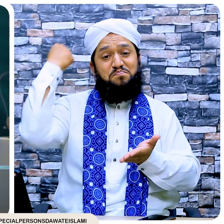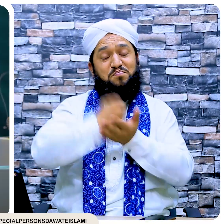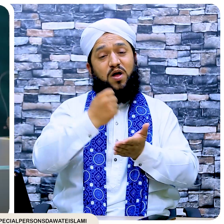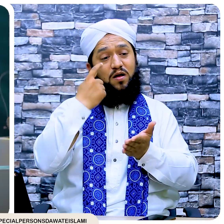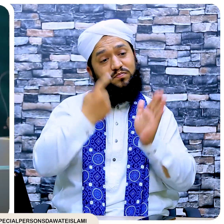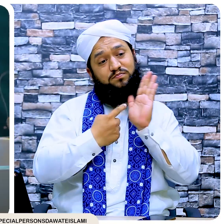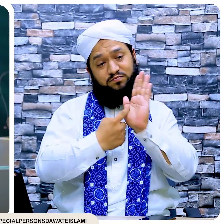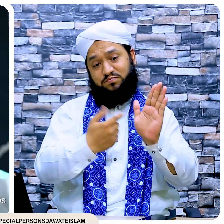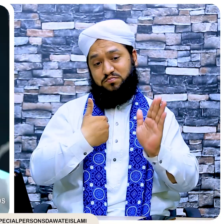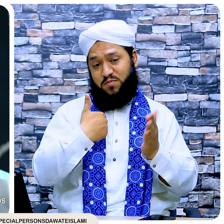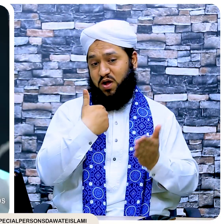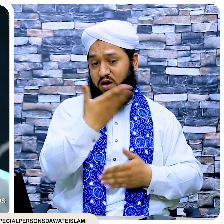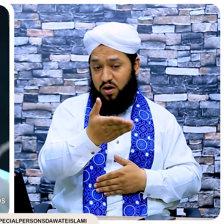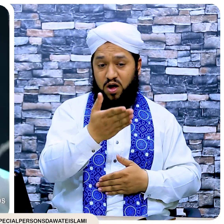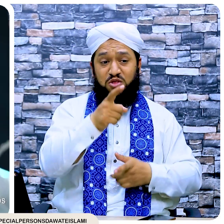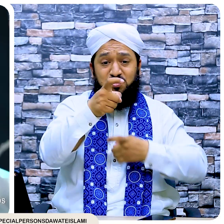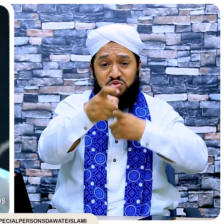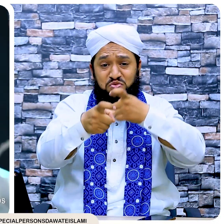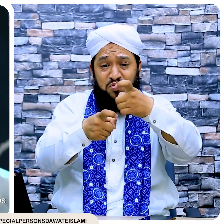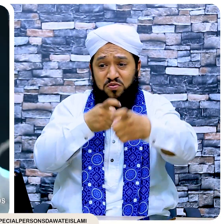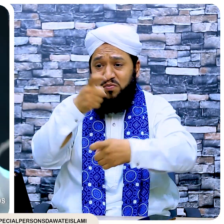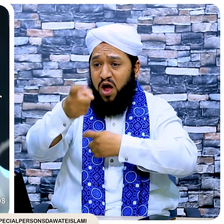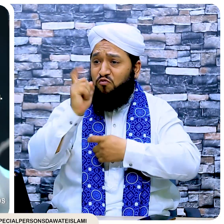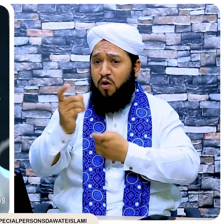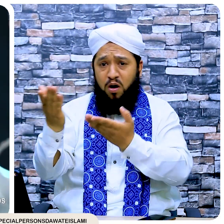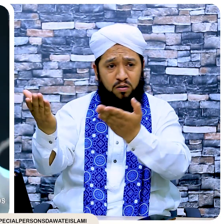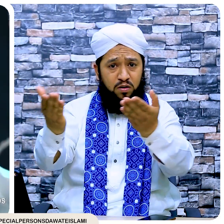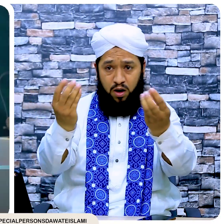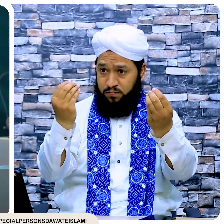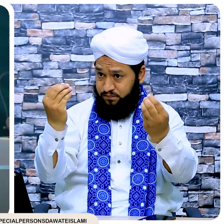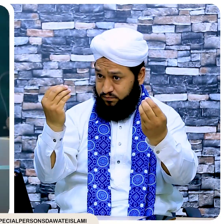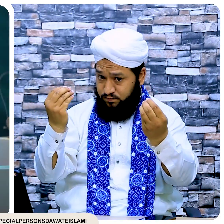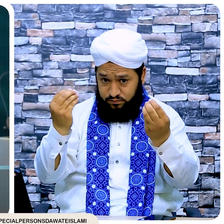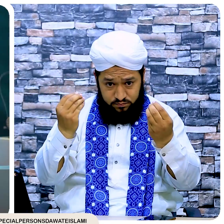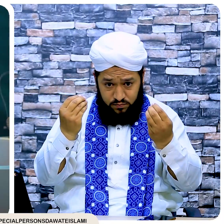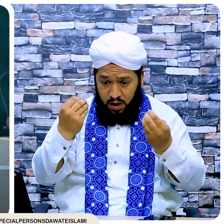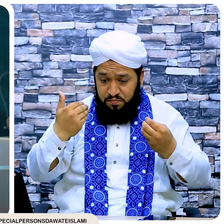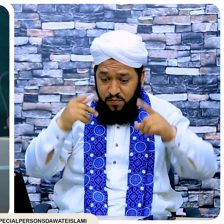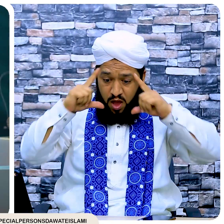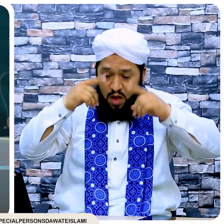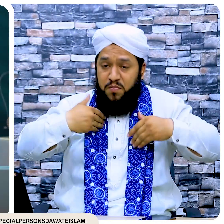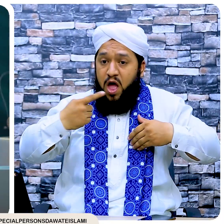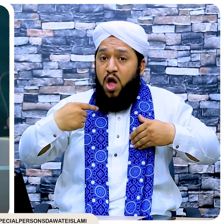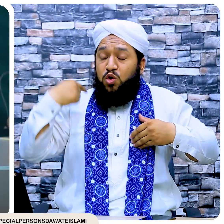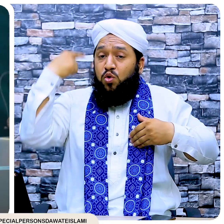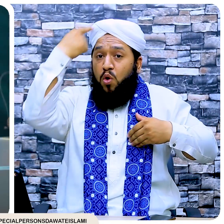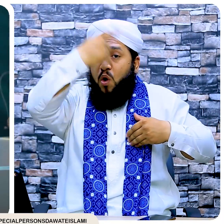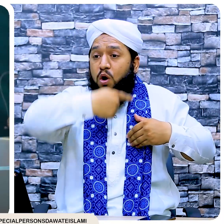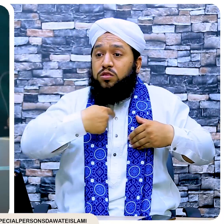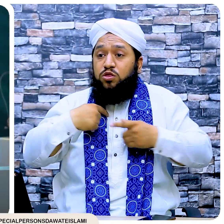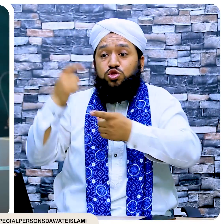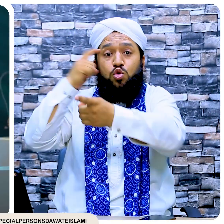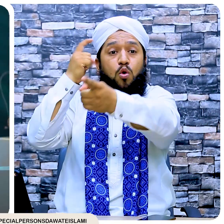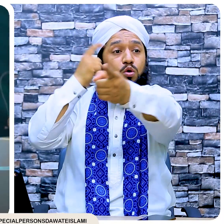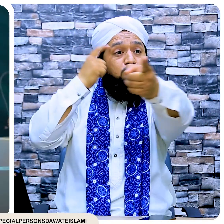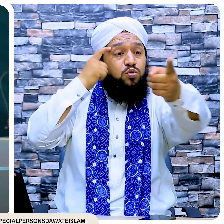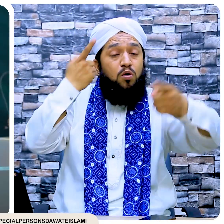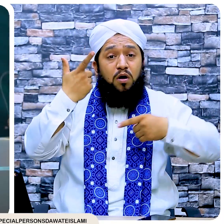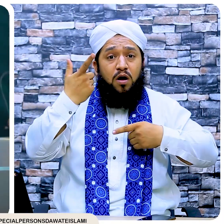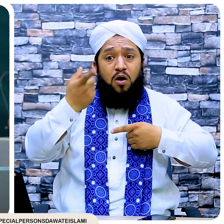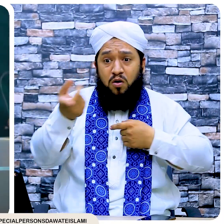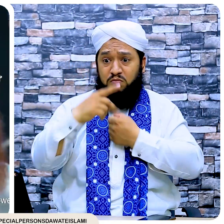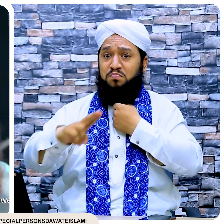اتمام حجت کے لیے آپ نے دشمن کے لشکر سے فرمایا ذرا میرا نسب تو بیان کرو اور سوچو تو میں کون ہوں، کیا